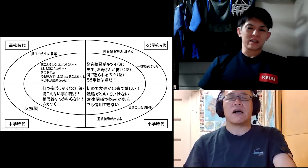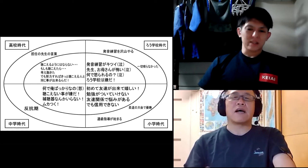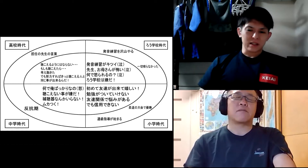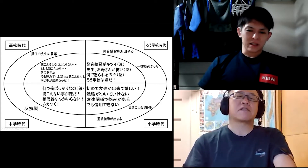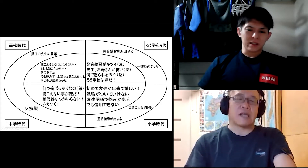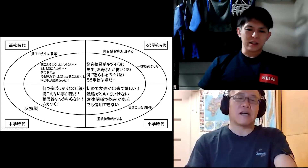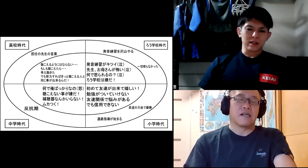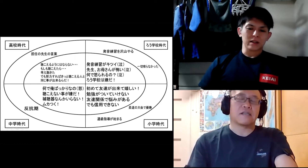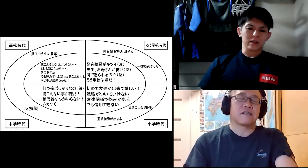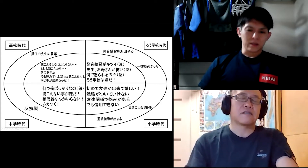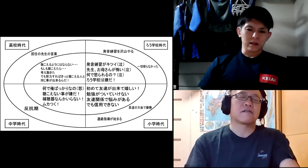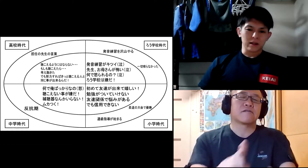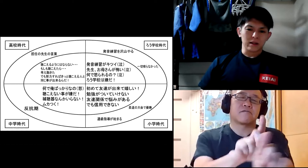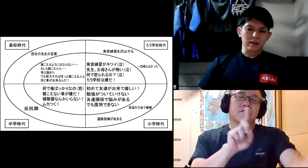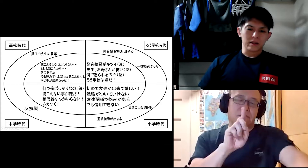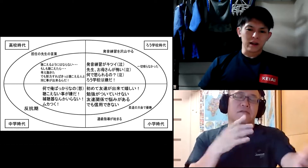ありました。